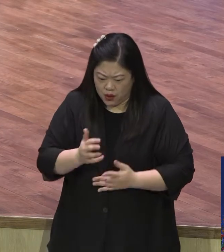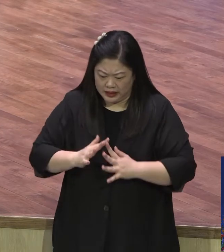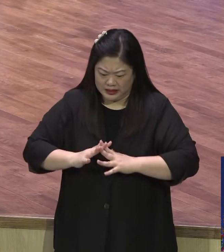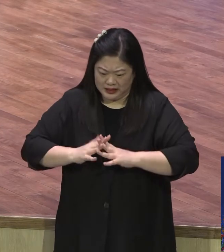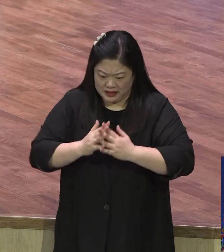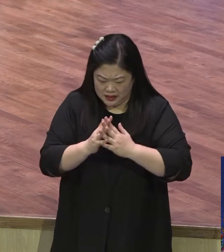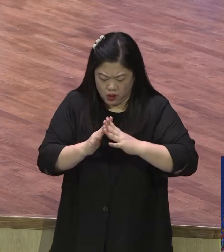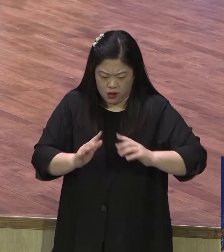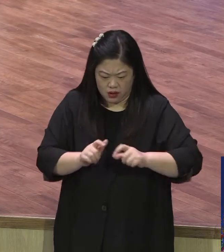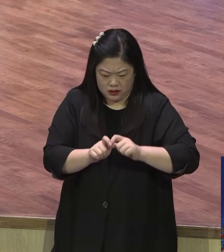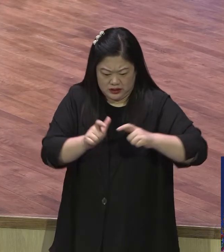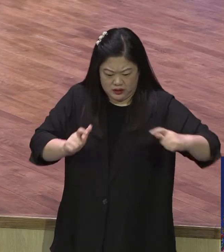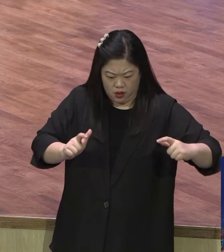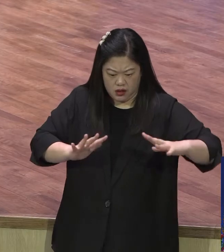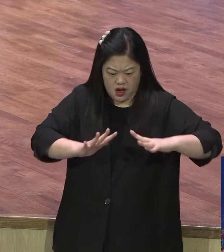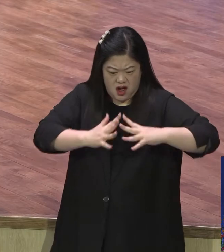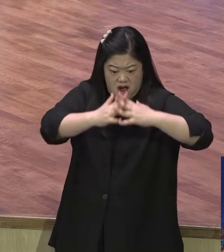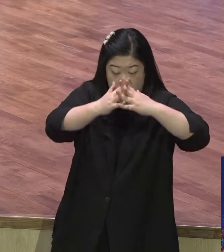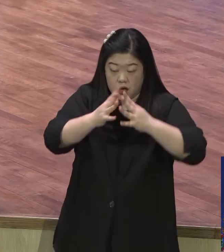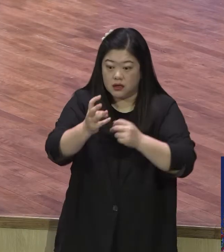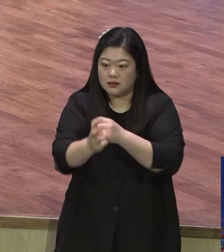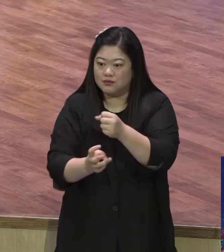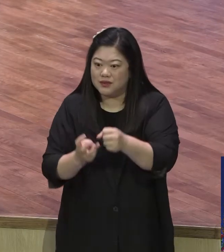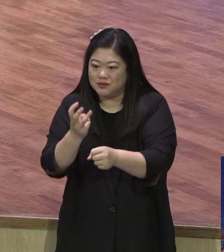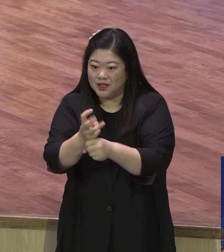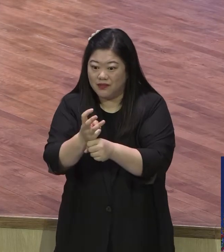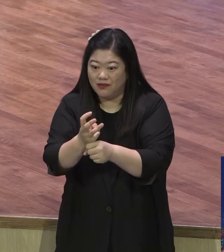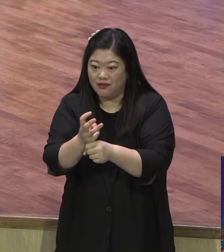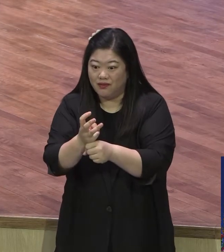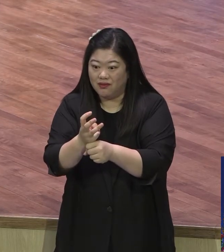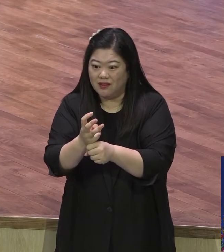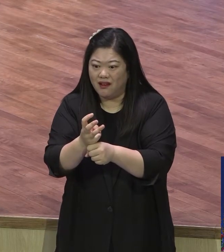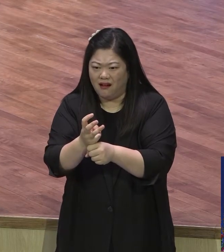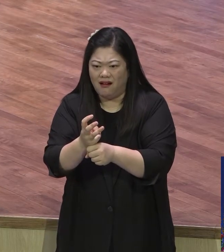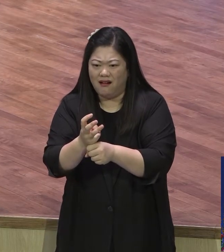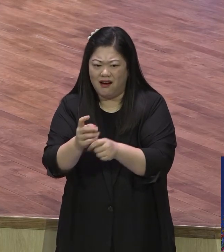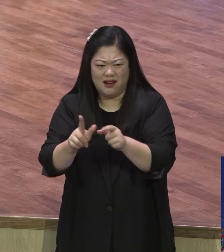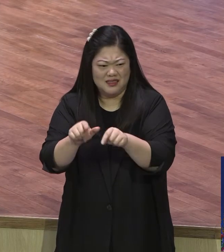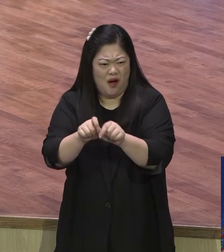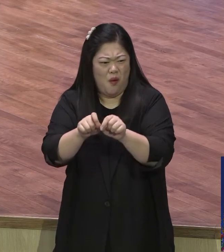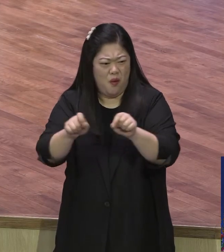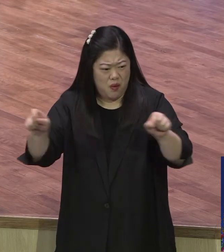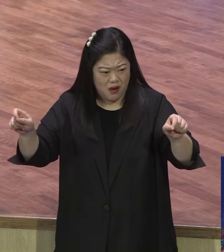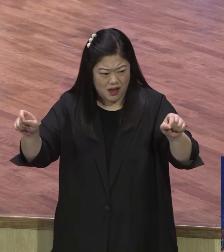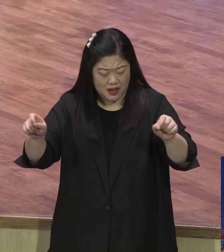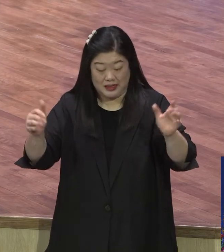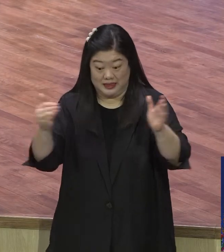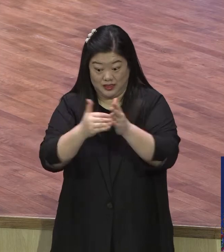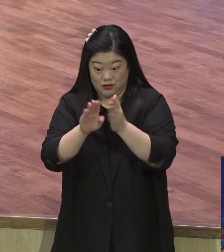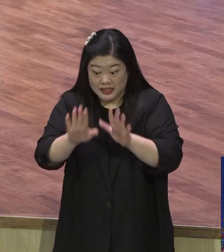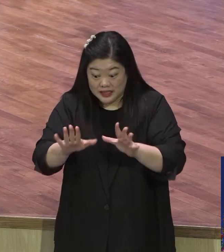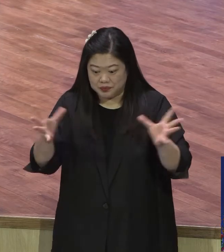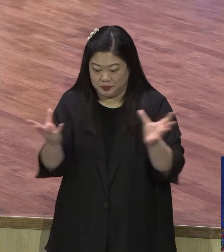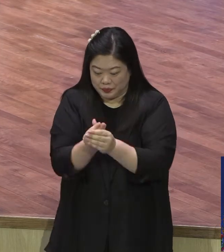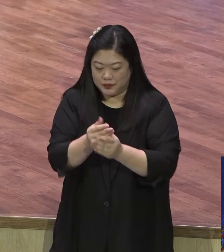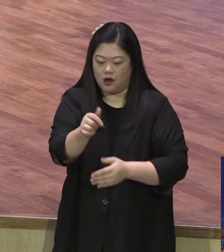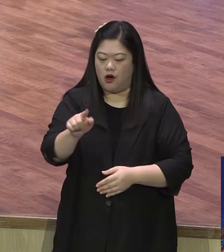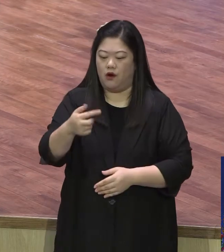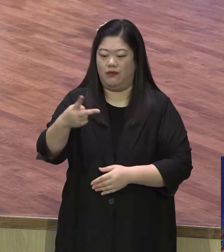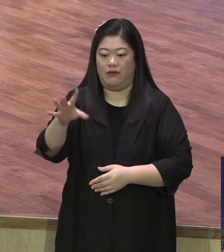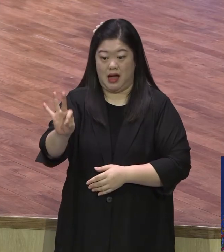30년이 살아왔는데 이제 헝당을 앞두고 있으니 이제는 칼날을 내자 이제부터 하나님이